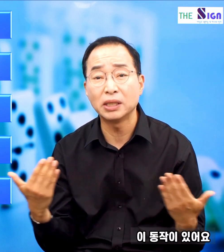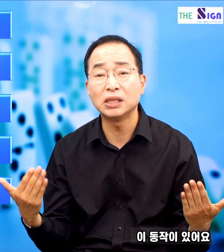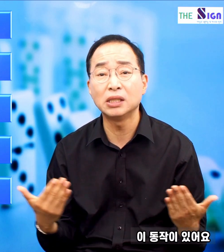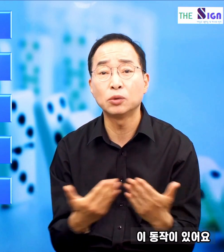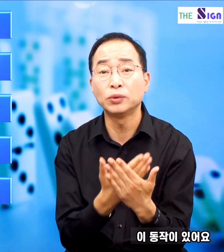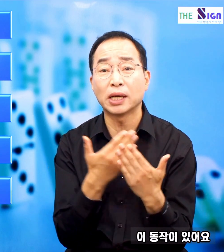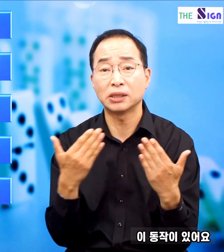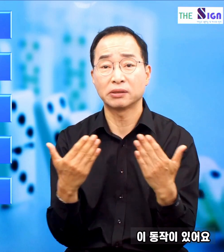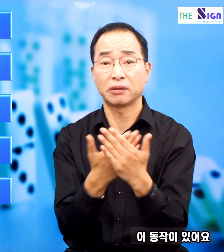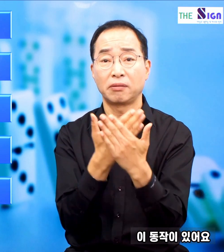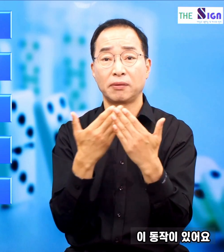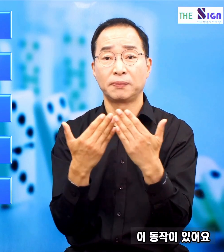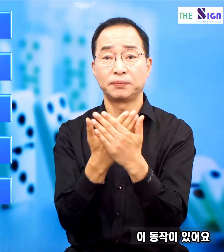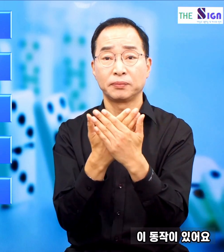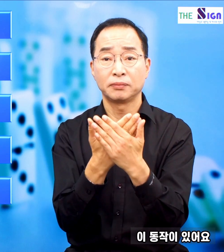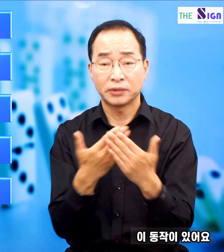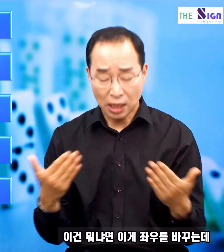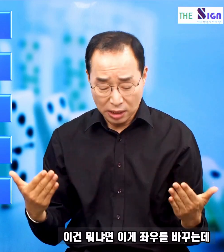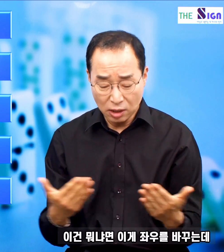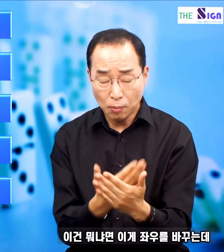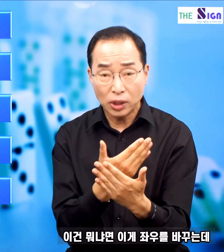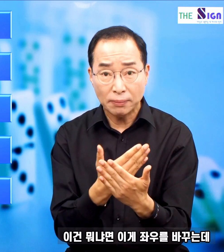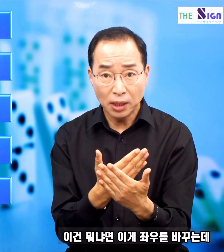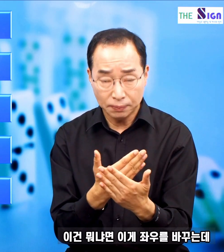이 동작이 있어요. 자, 이건 뭐냐면